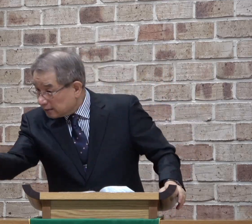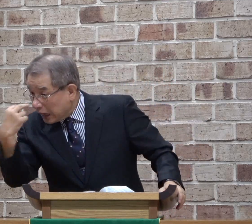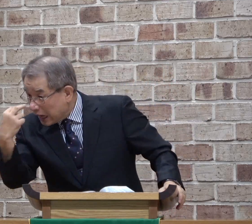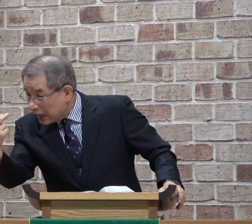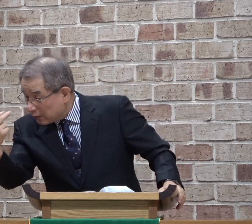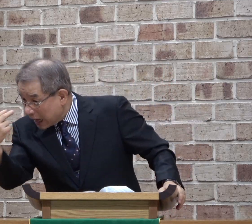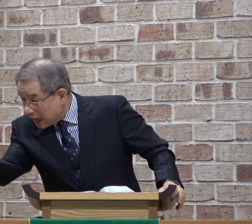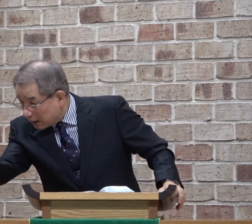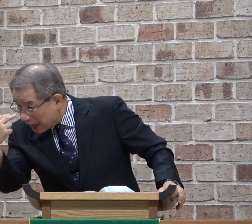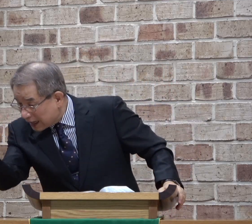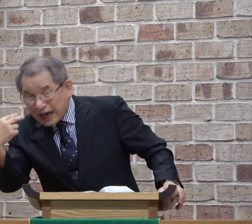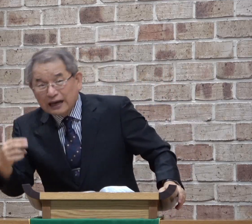베드로와 요한이 그 모습을 보고